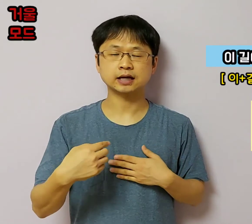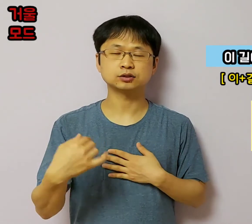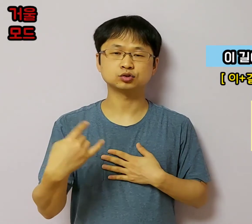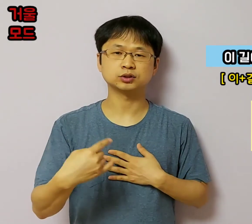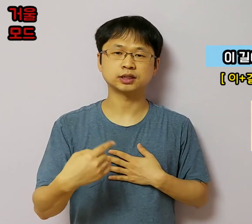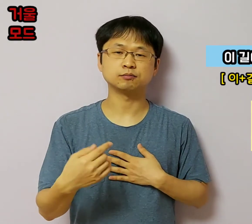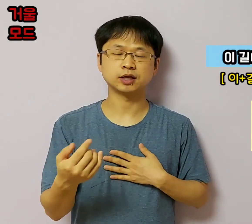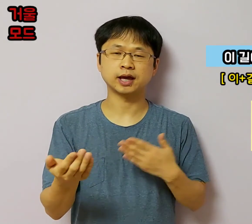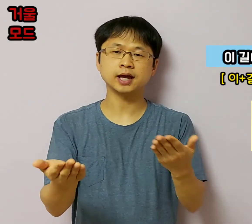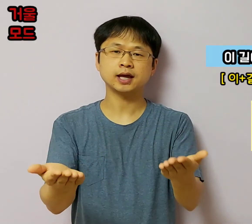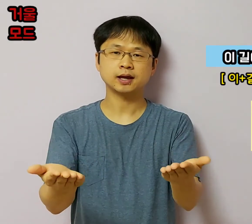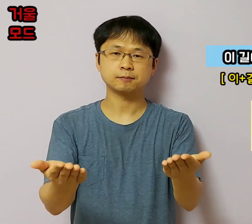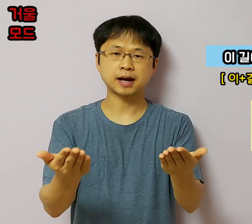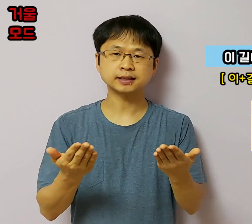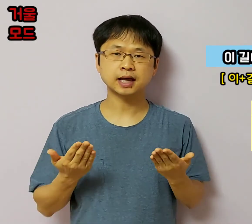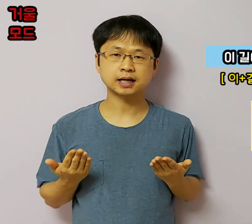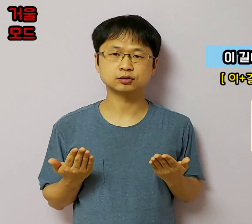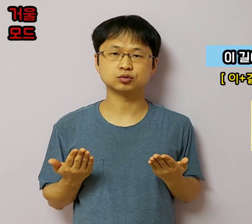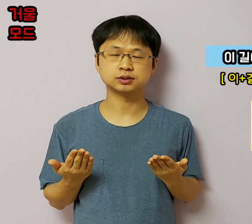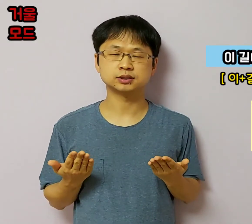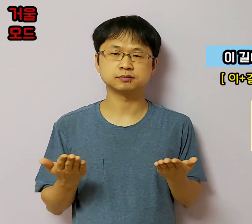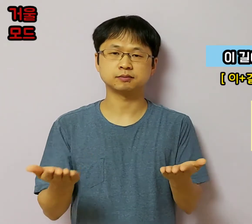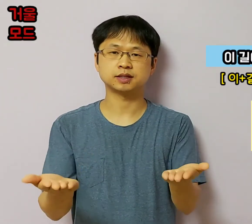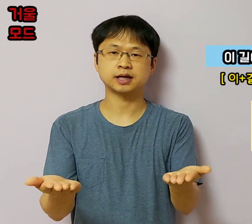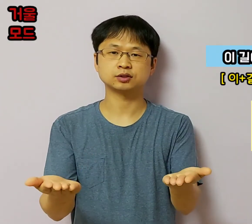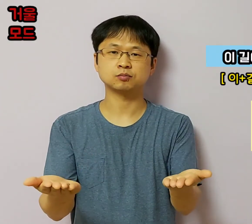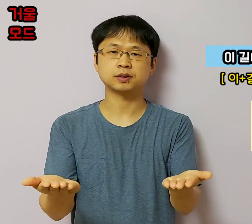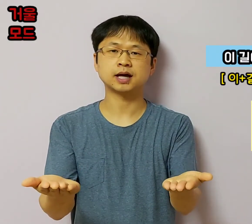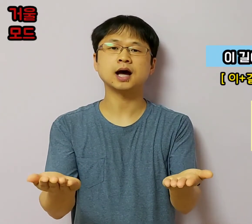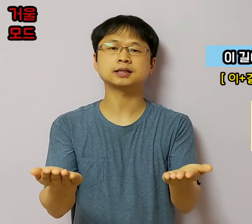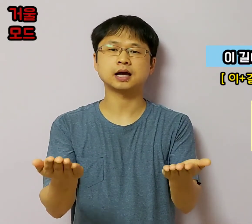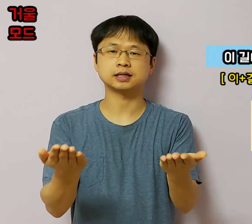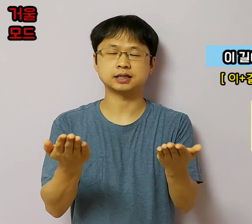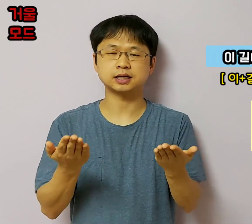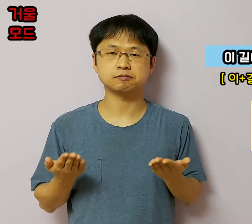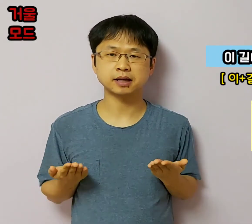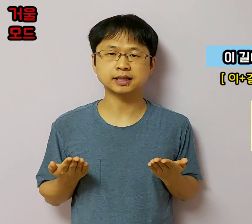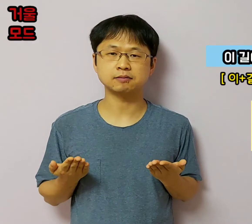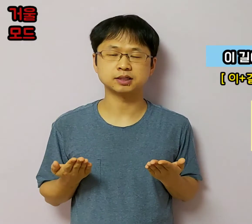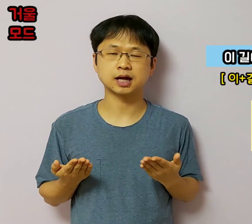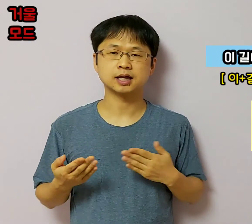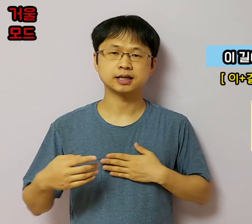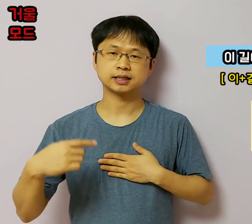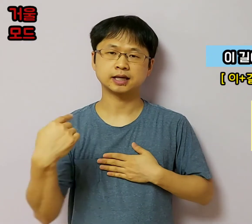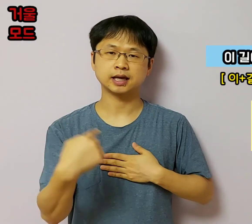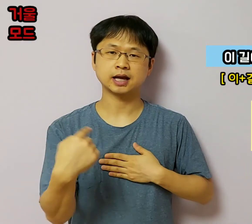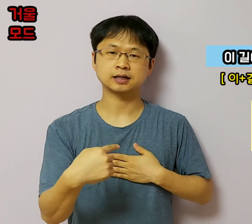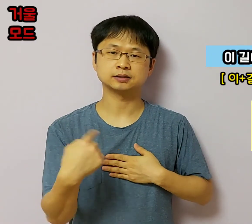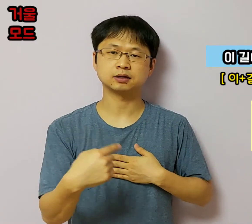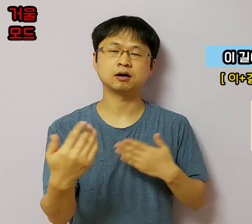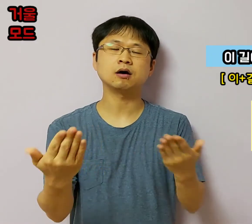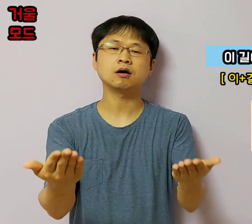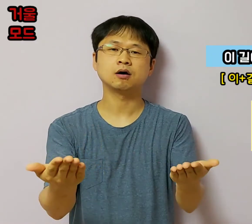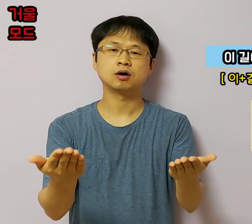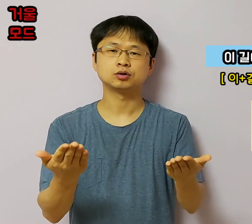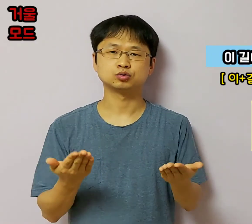가르쳐 주기 때문에 받다라는 수어 쓰시면 됩니다. 양손바닥 당기기 받다입니다. 나에게 가르쳐